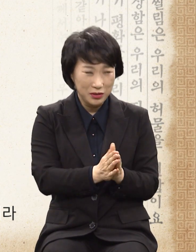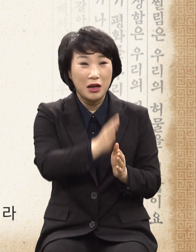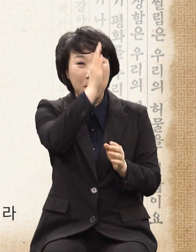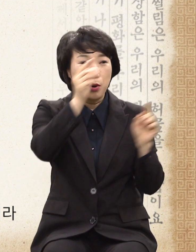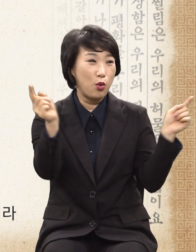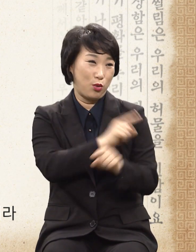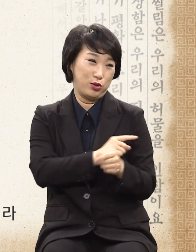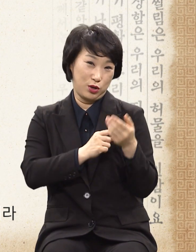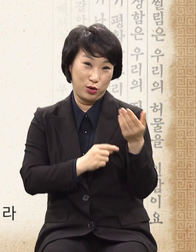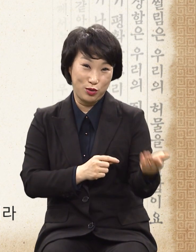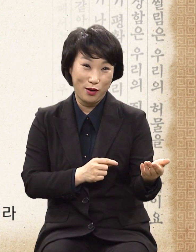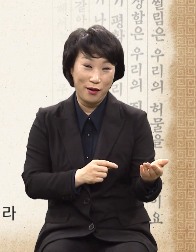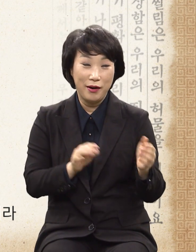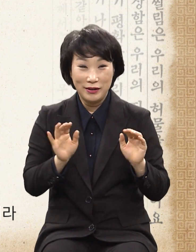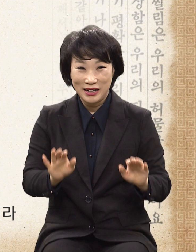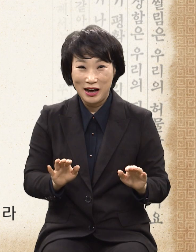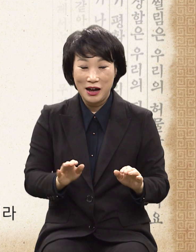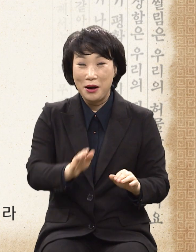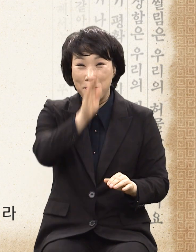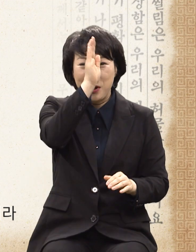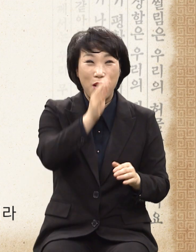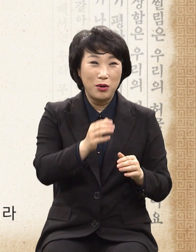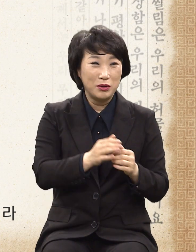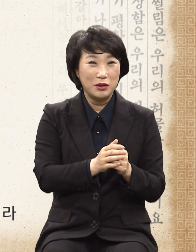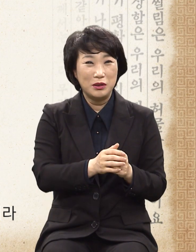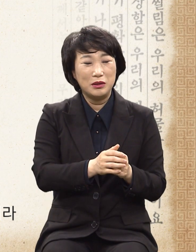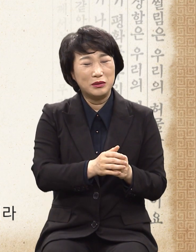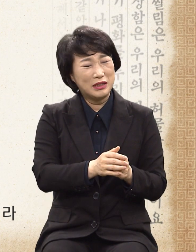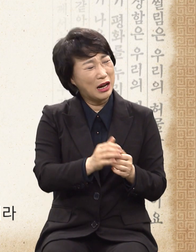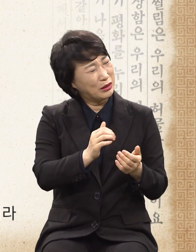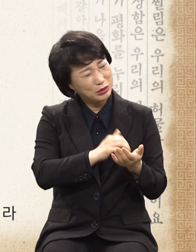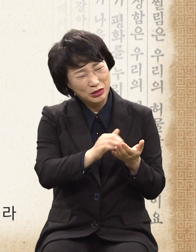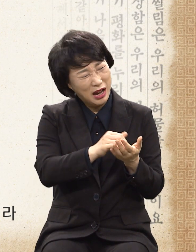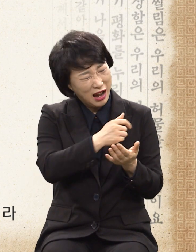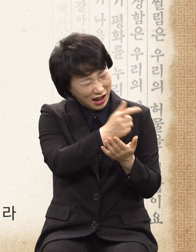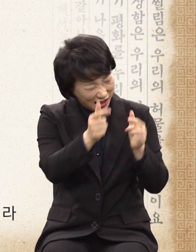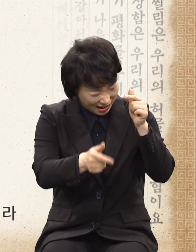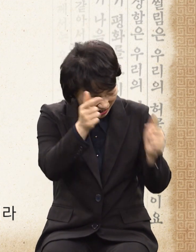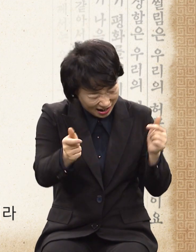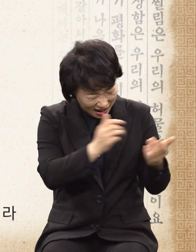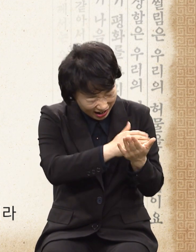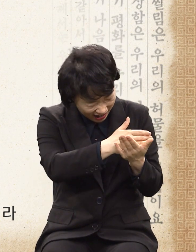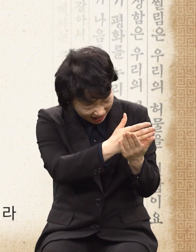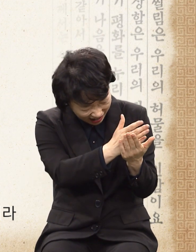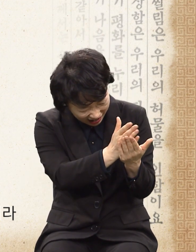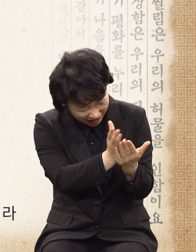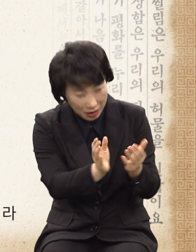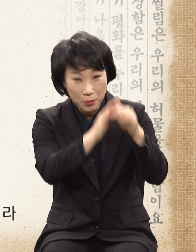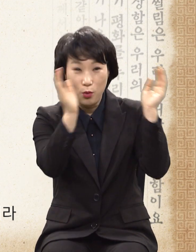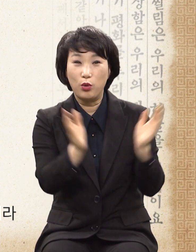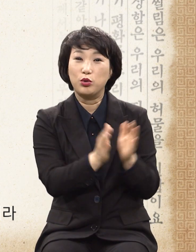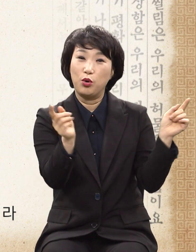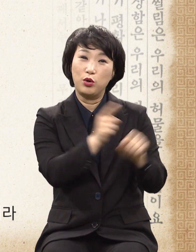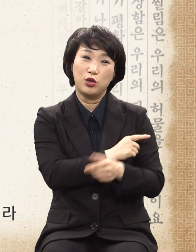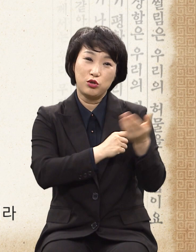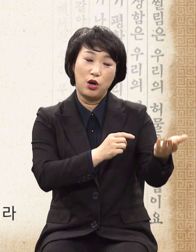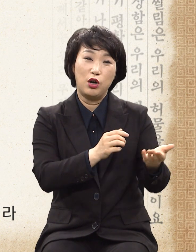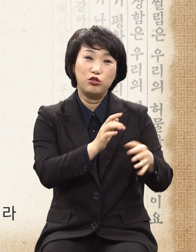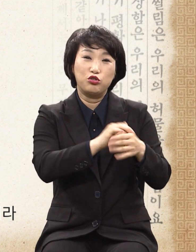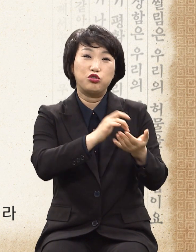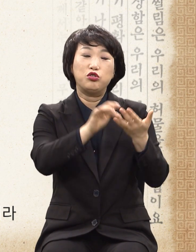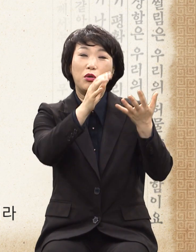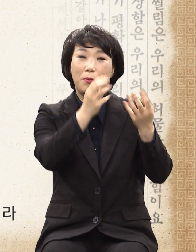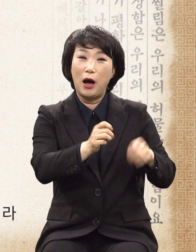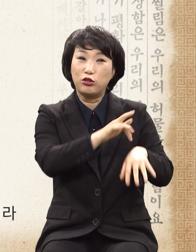병이 여러 가지 모양의 병들을 다 고치며 많은 귀신을